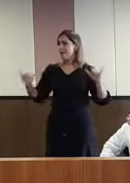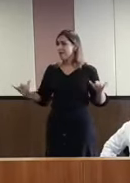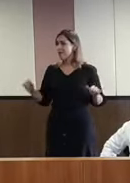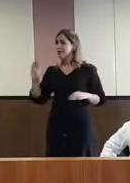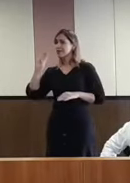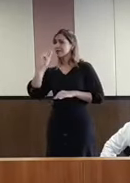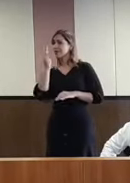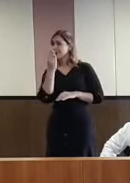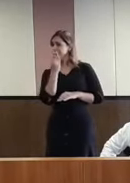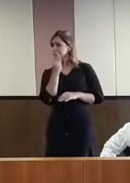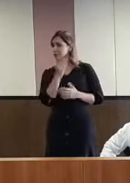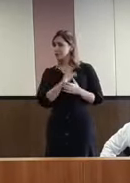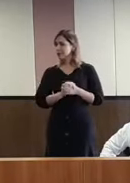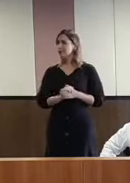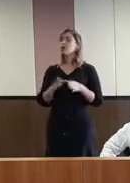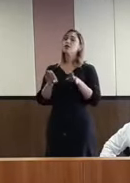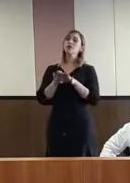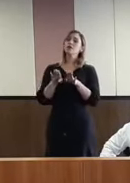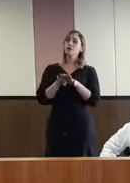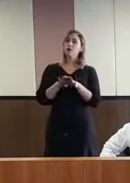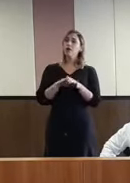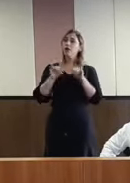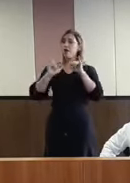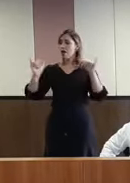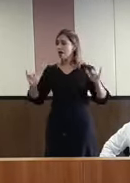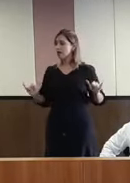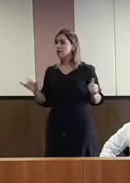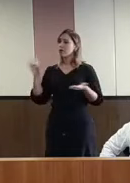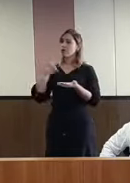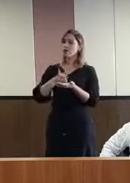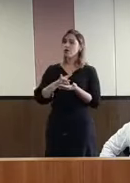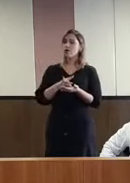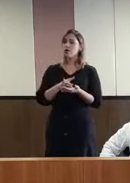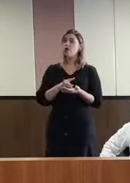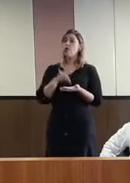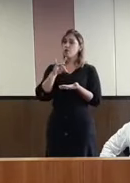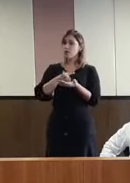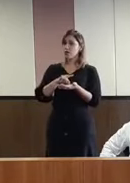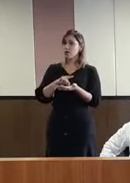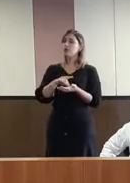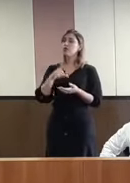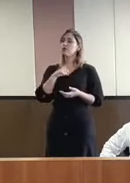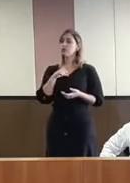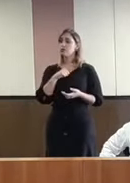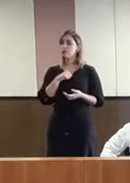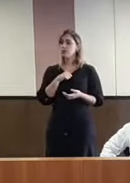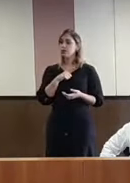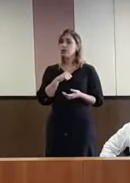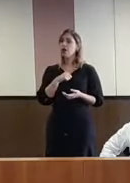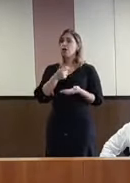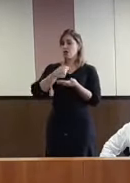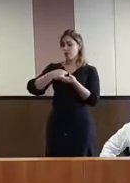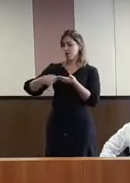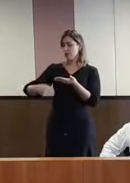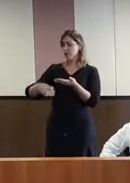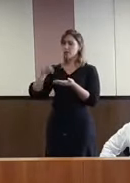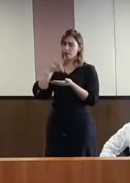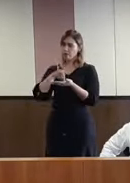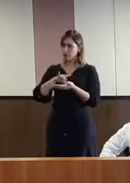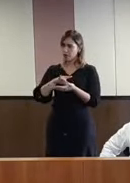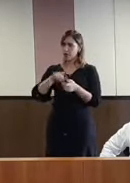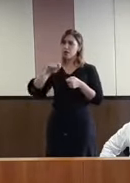forma extraoficial e aqueles que são divulgados de forma oficial? O oficial é aquele que saiu de uma notificação oficial